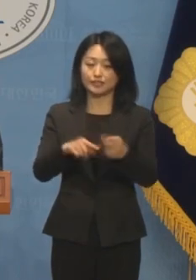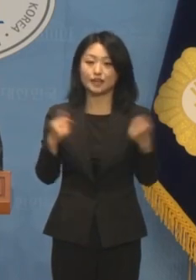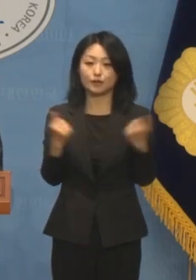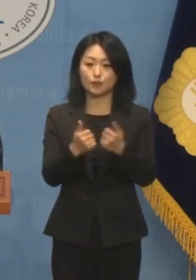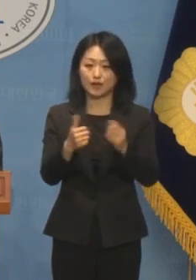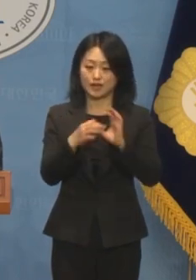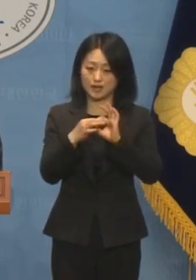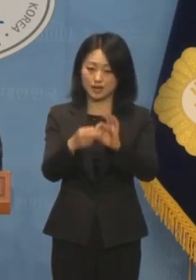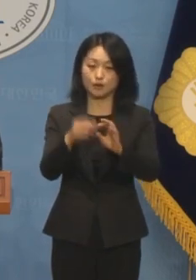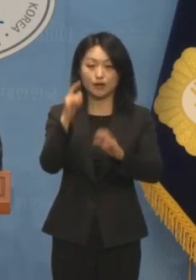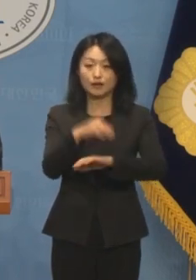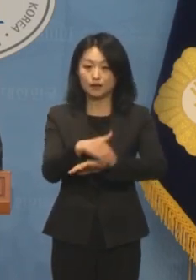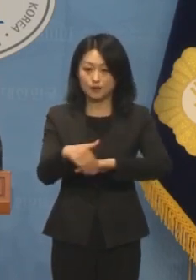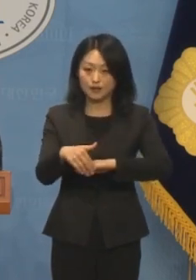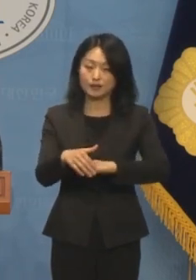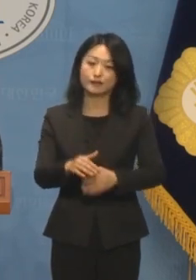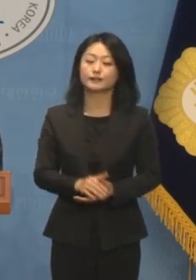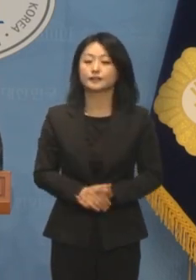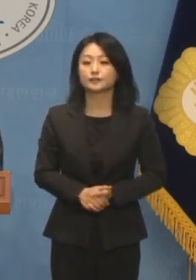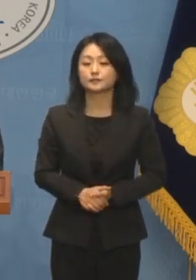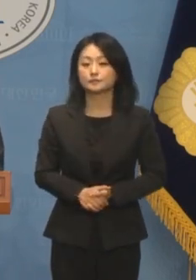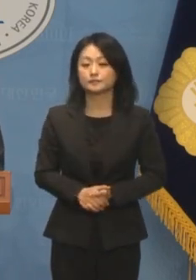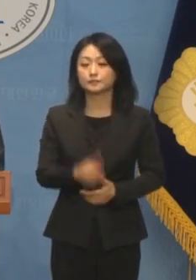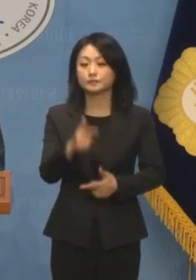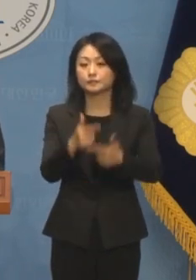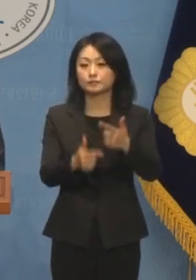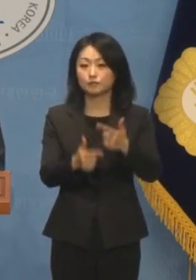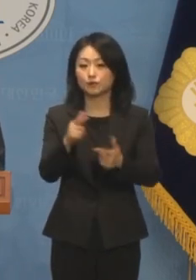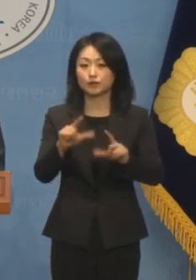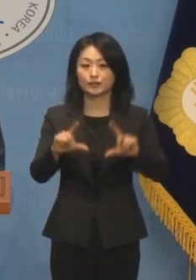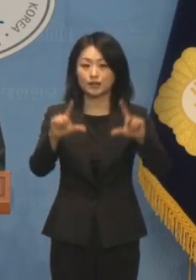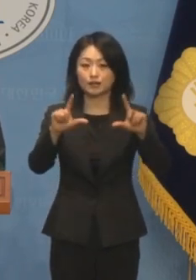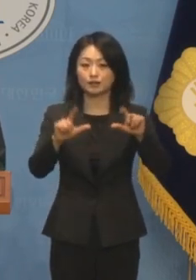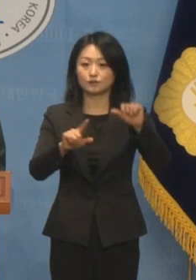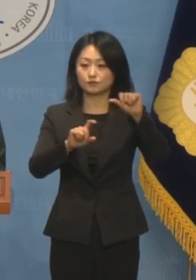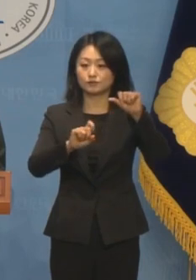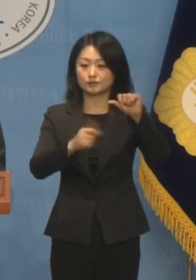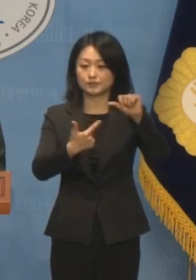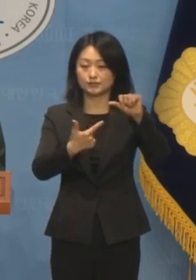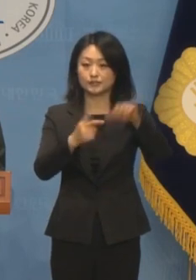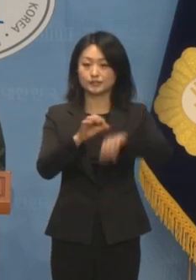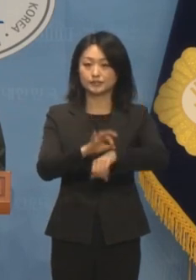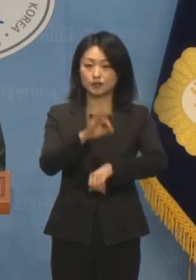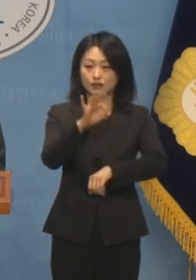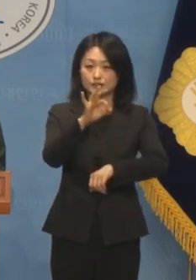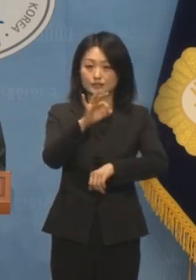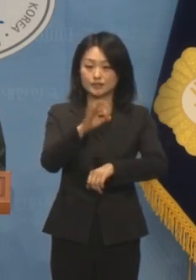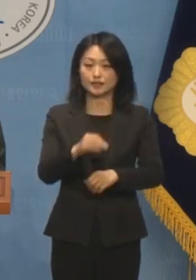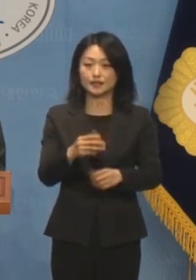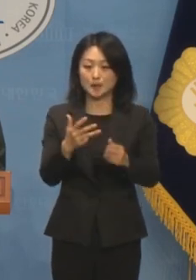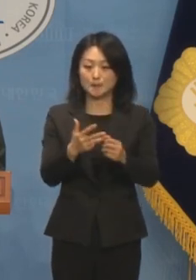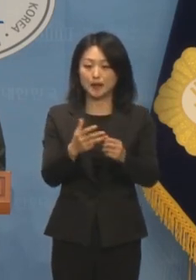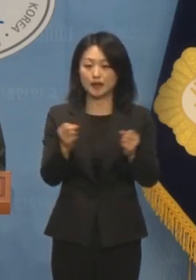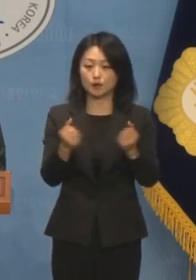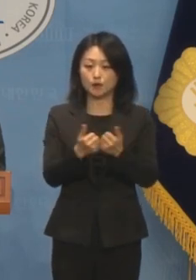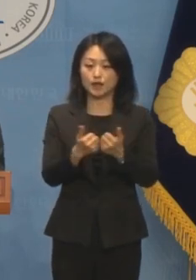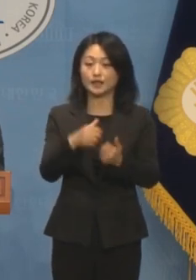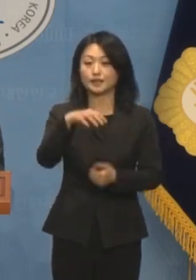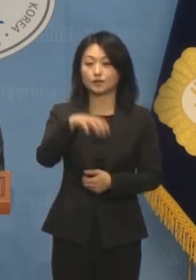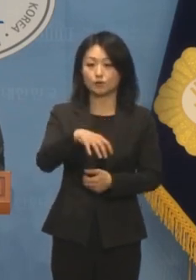세미나가 진행될 예정입니다. 목요일 5월 16일 오전 10시 의원회관